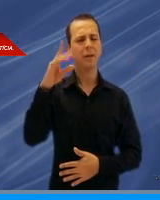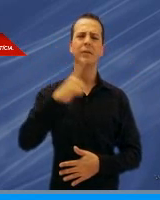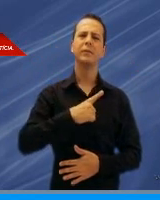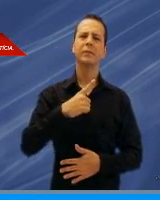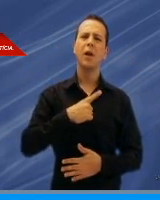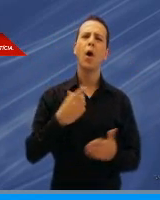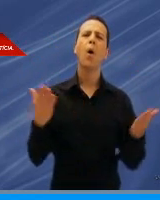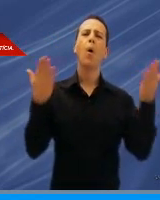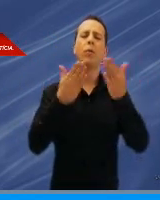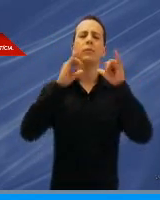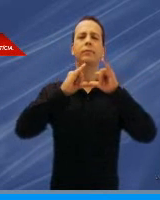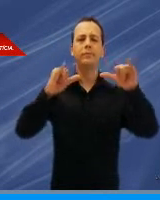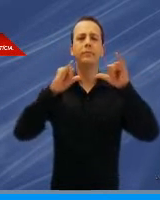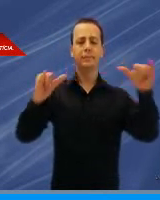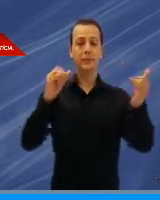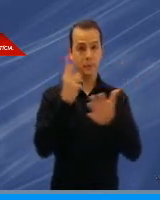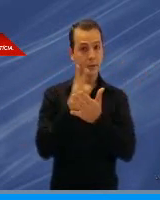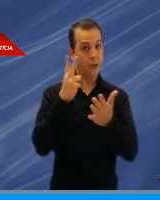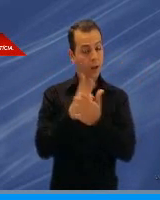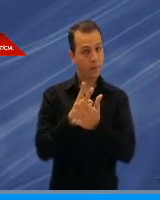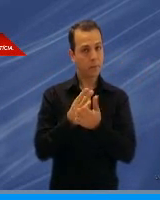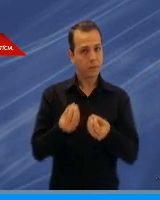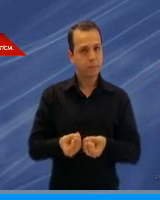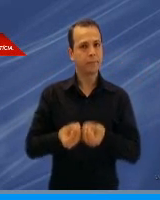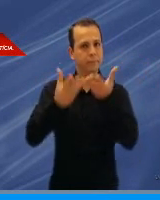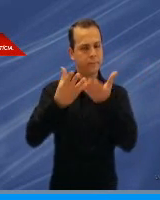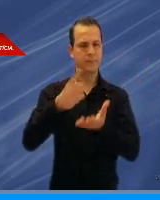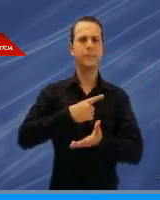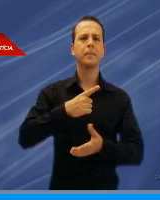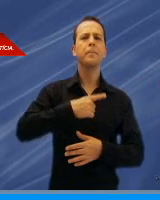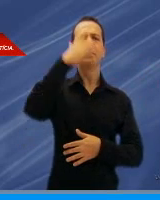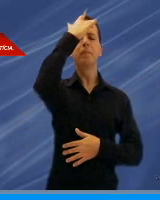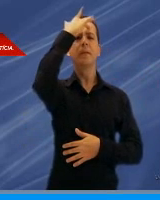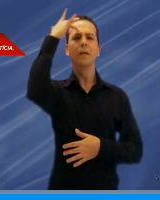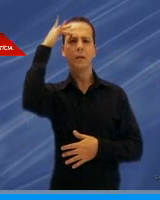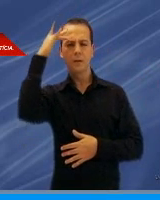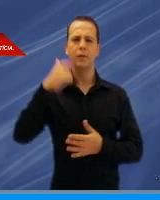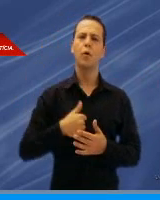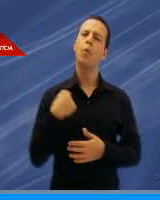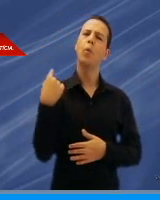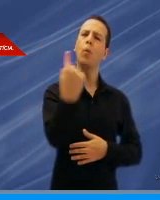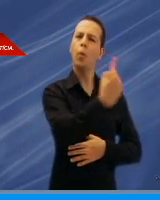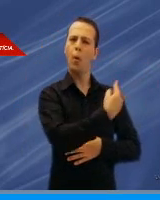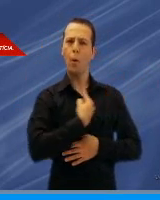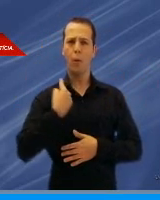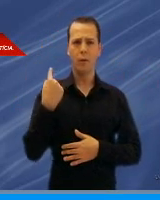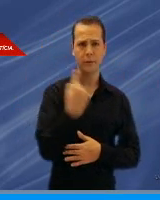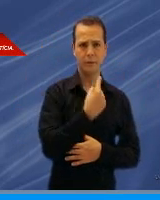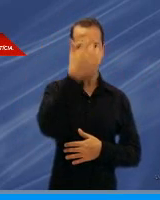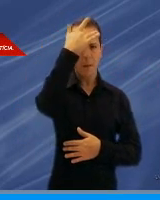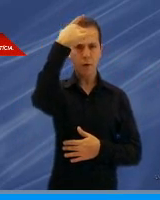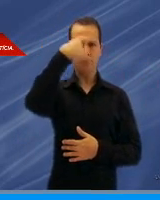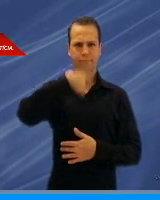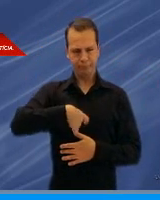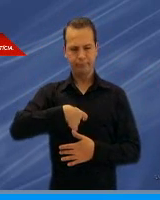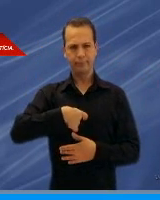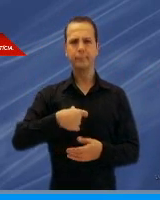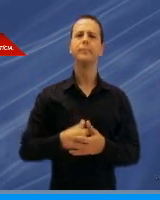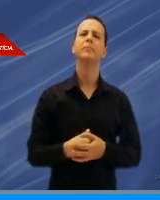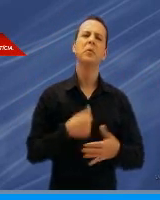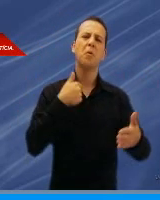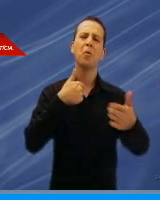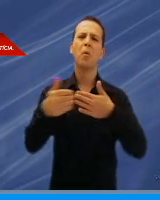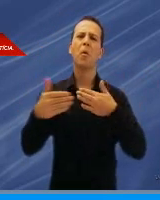das mensagens que eu sempre tento deixar aqui, Fabiola, é a de que nós, os cidadãos,